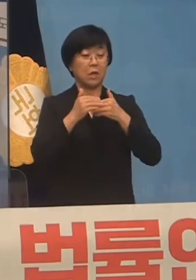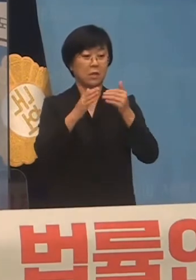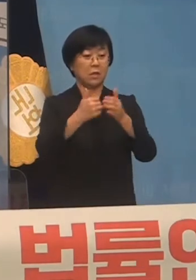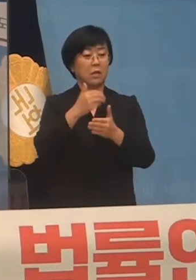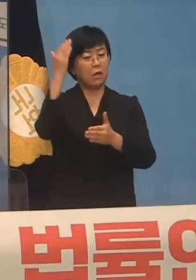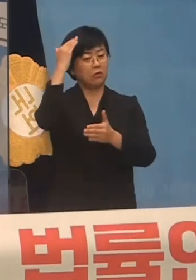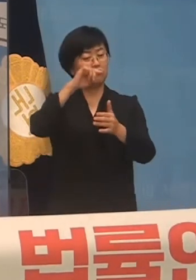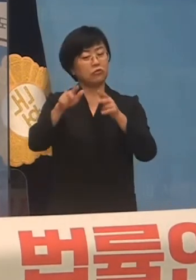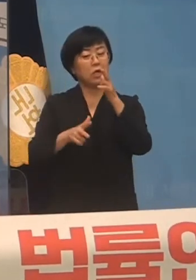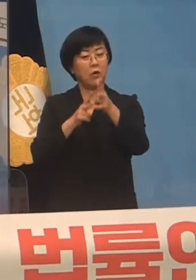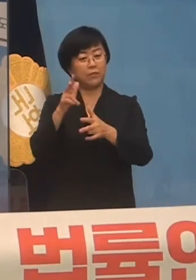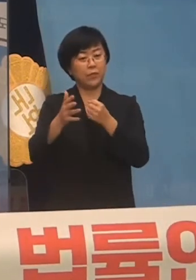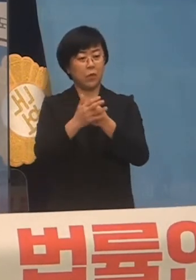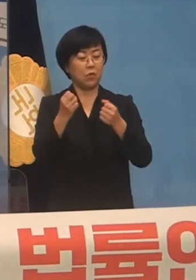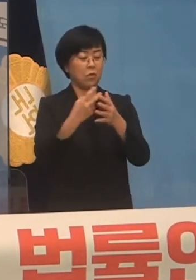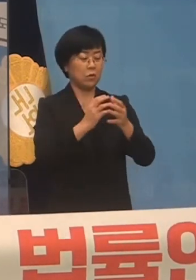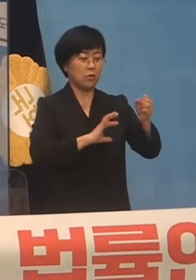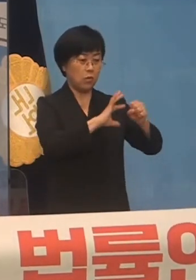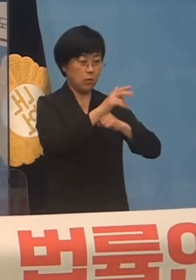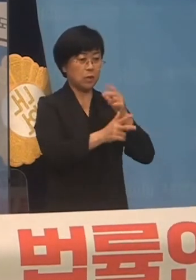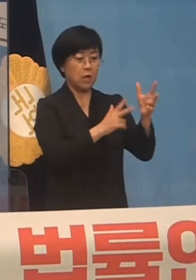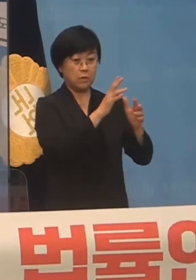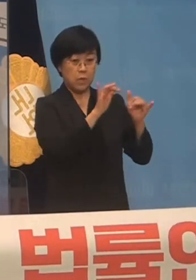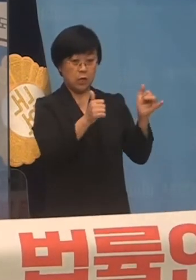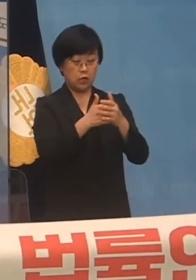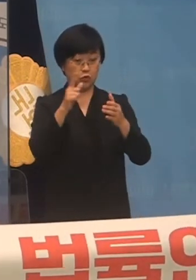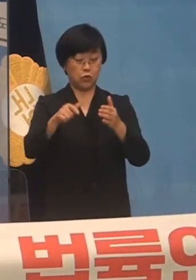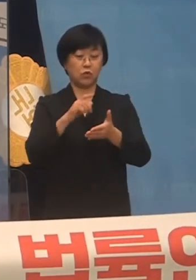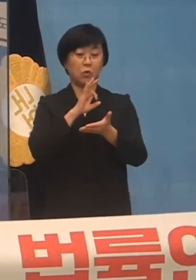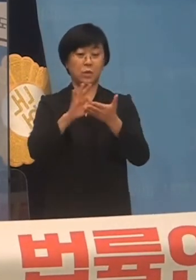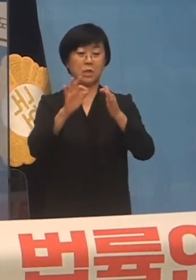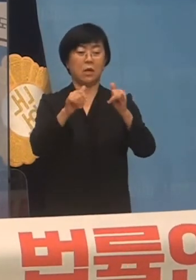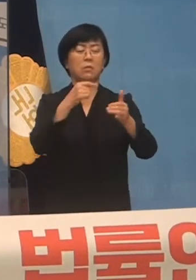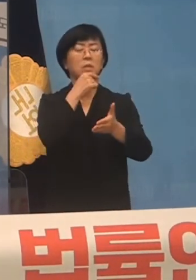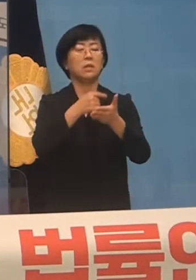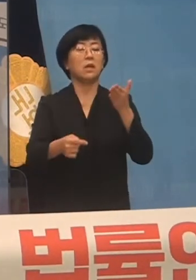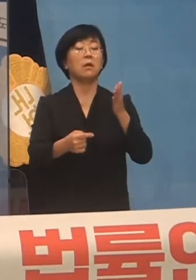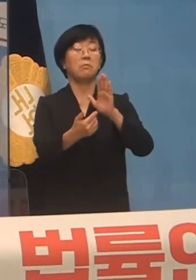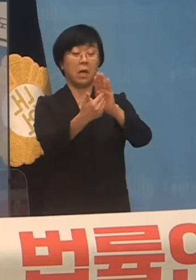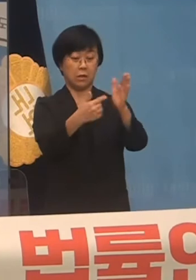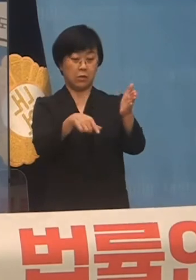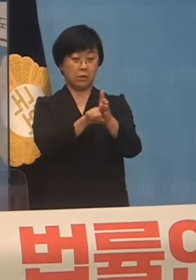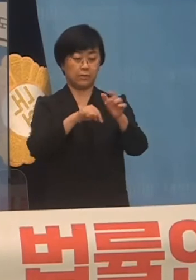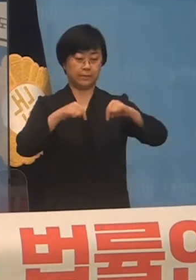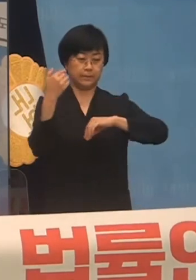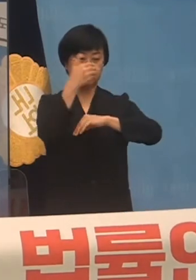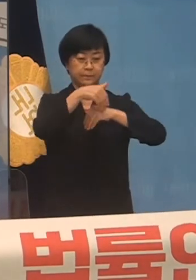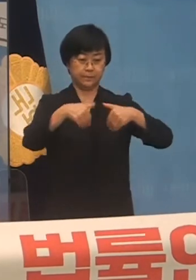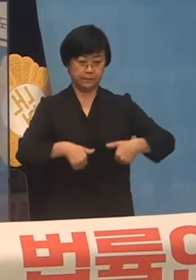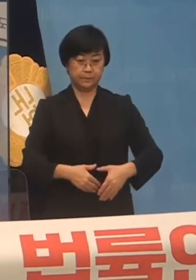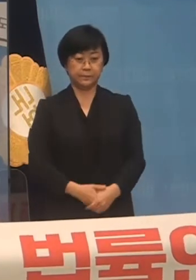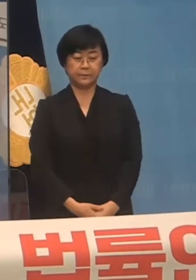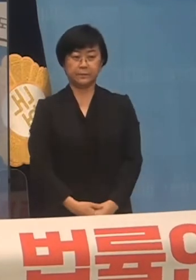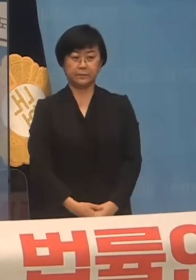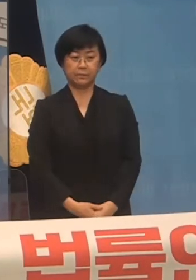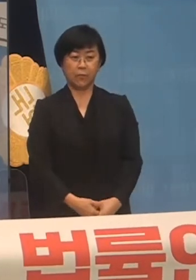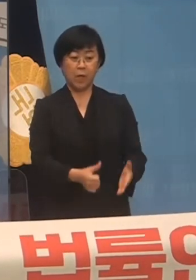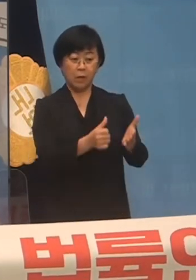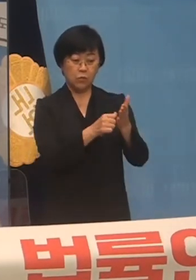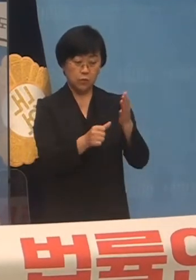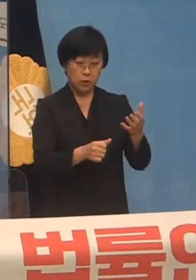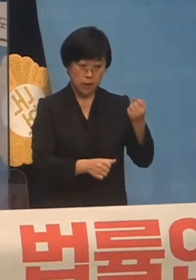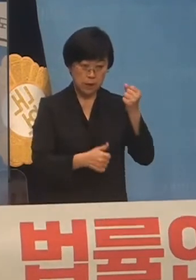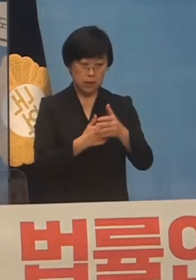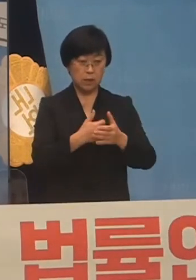국내 사업자뿐만 아니라 글로벌 사업자로 인해 소비자가 피해받지 않도록 하는 정책이 필요합니다. 부품